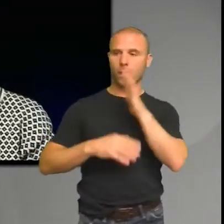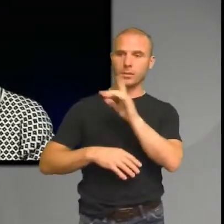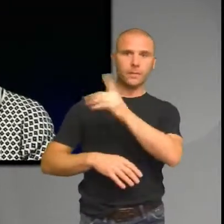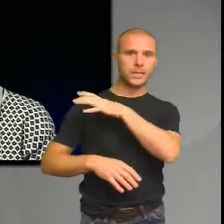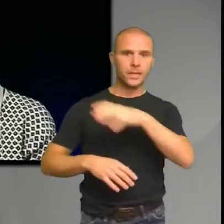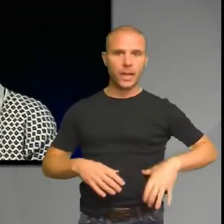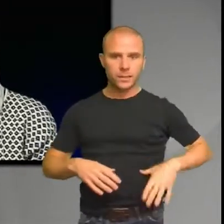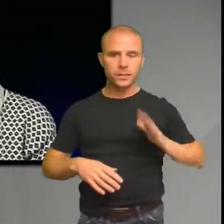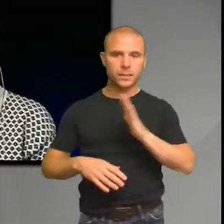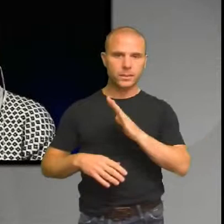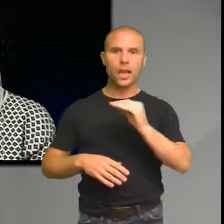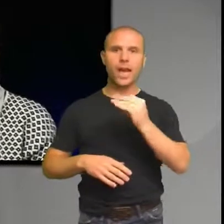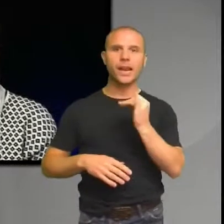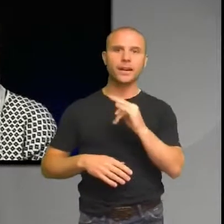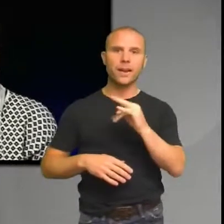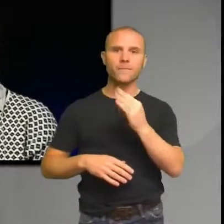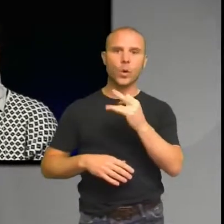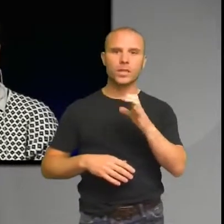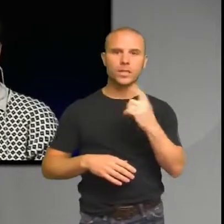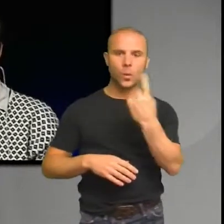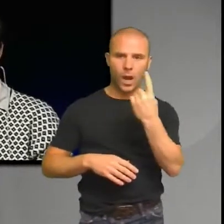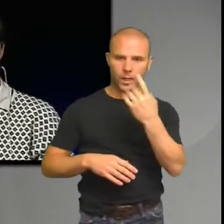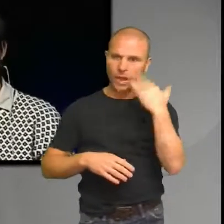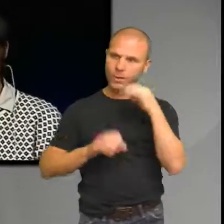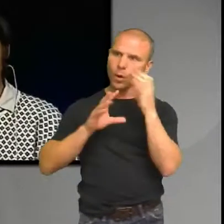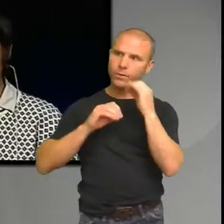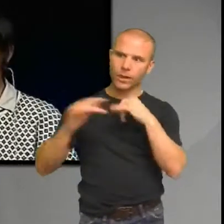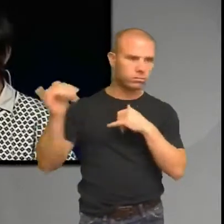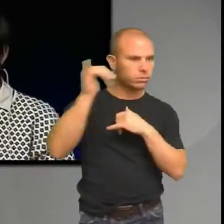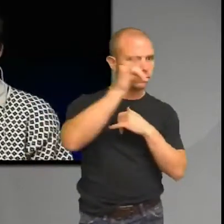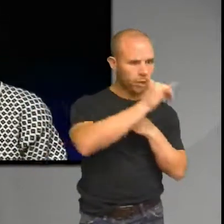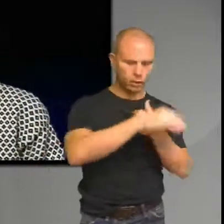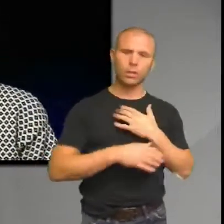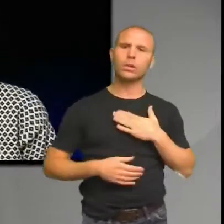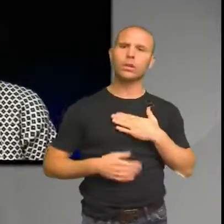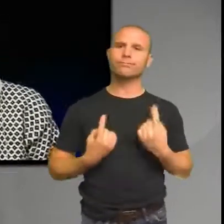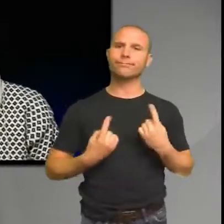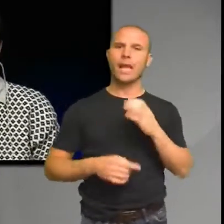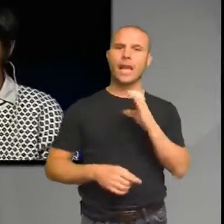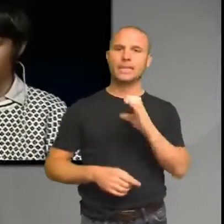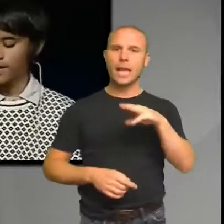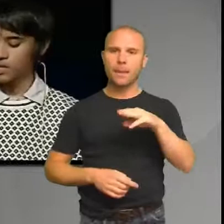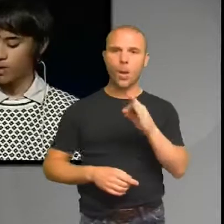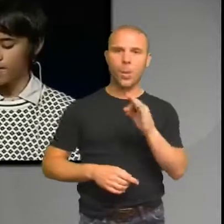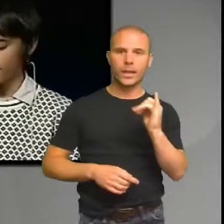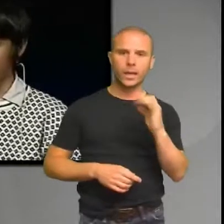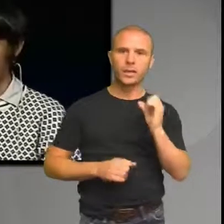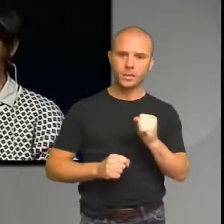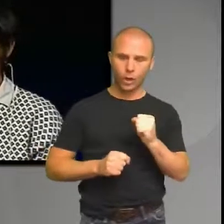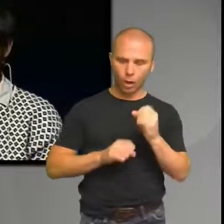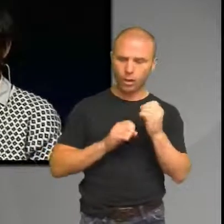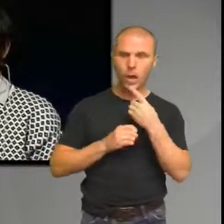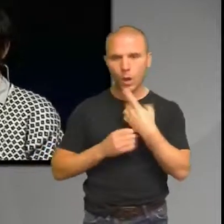resa till Kina. Och jag tycker att det är anmärkningsvärt att inte SMHI ger piloter solstormsvarningar vid deras